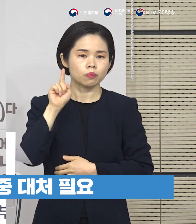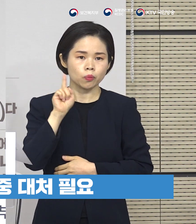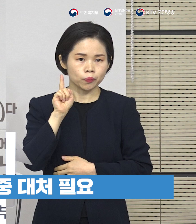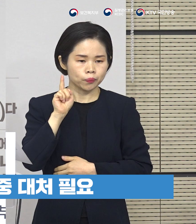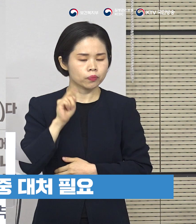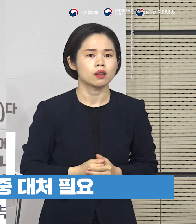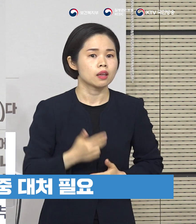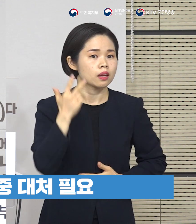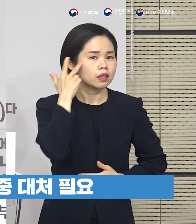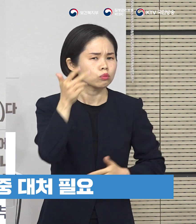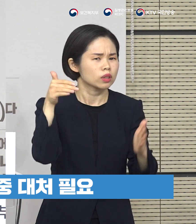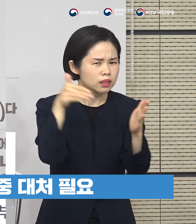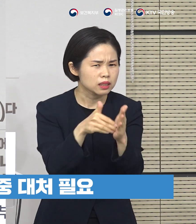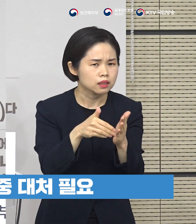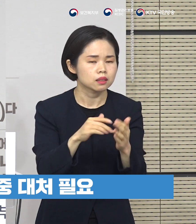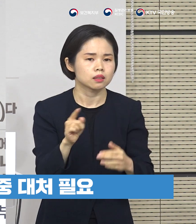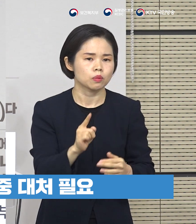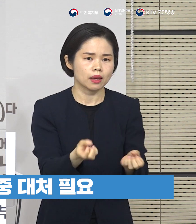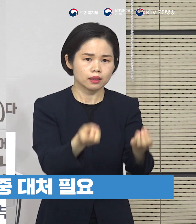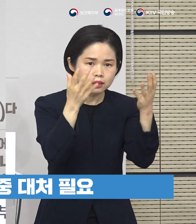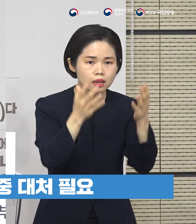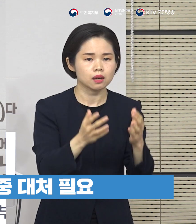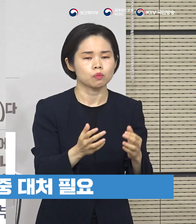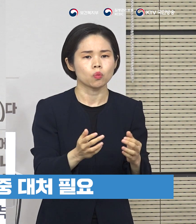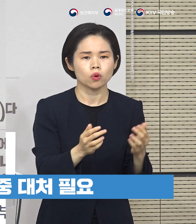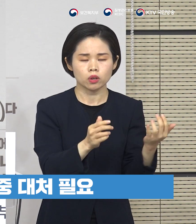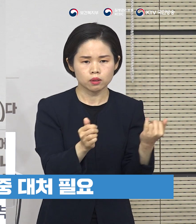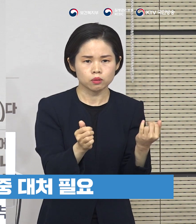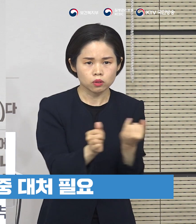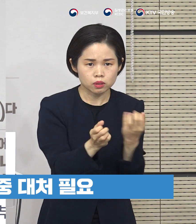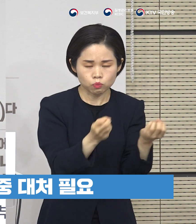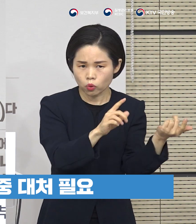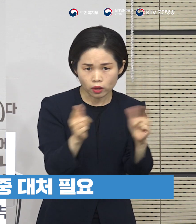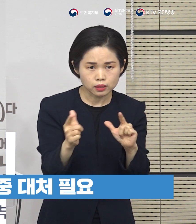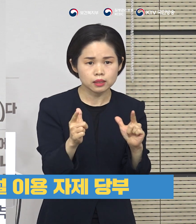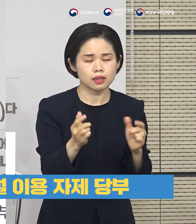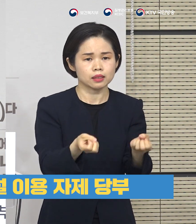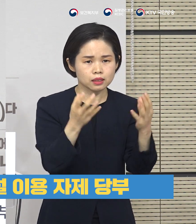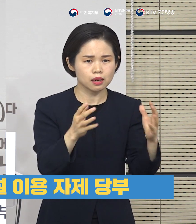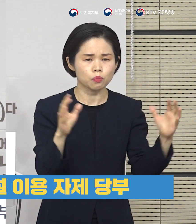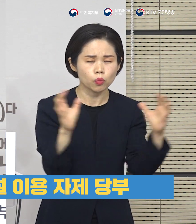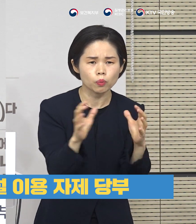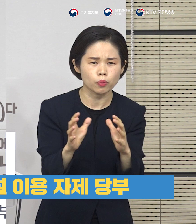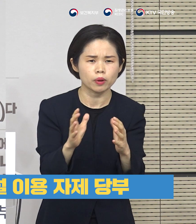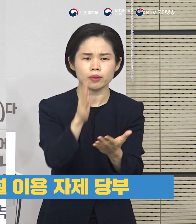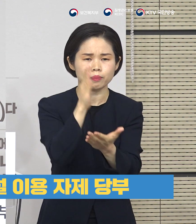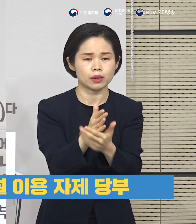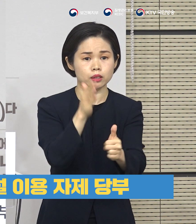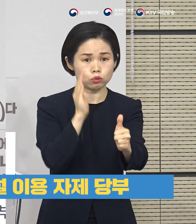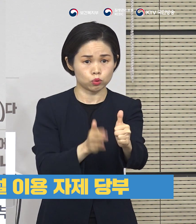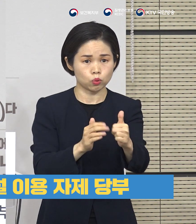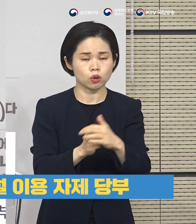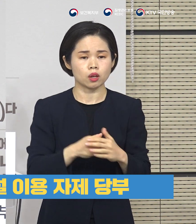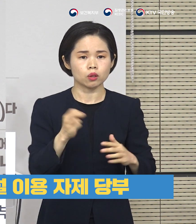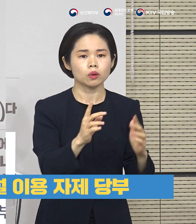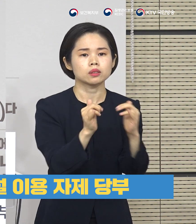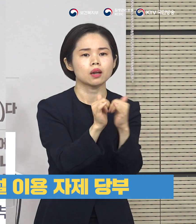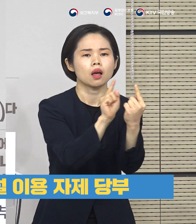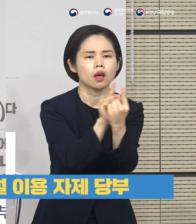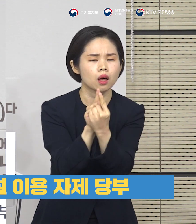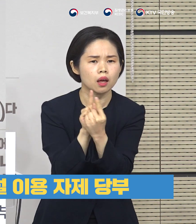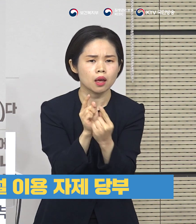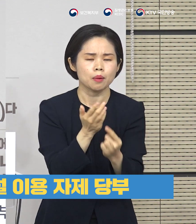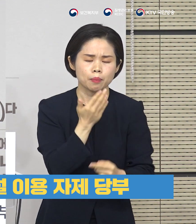상황입니다. 거듭해서 수도권 주민들께 당부드리고 싶습니다. 다음 주말까지는 가급적 각종